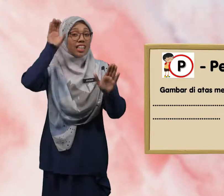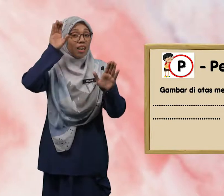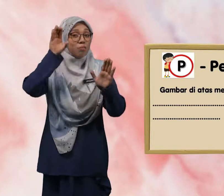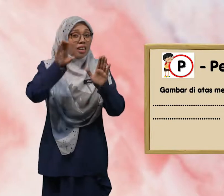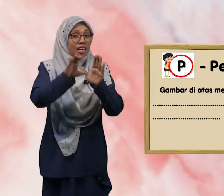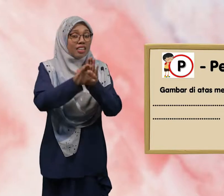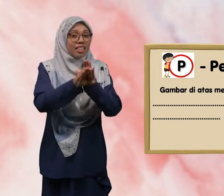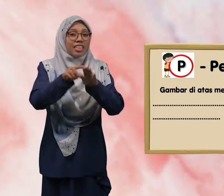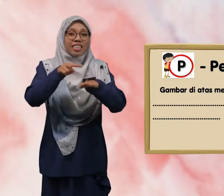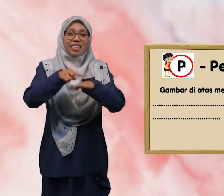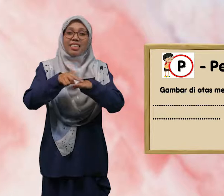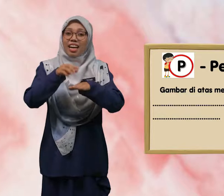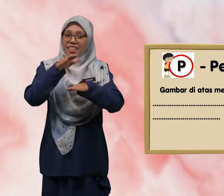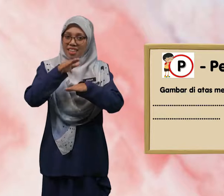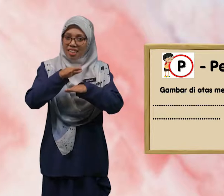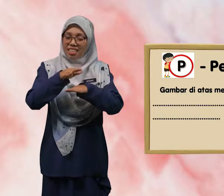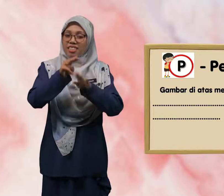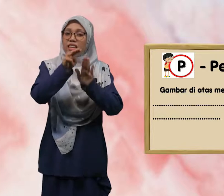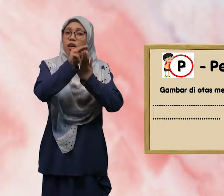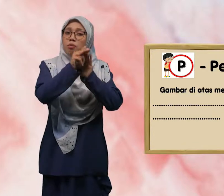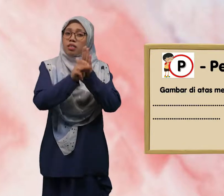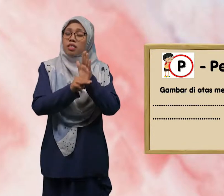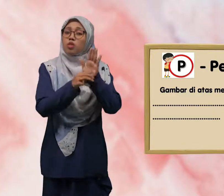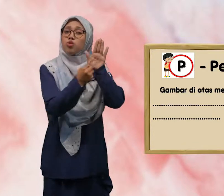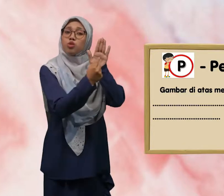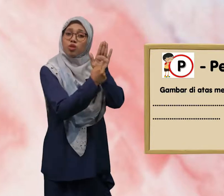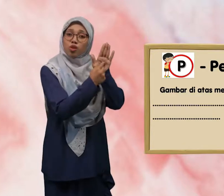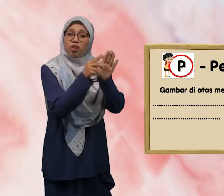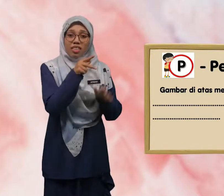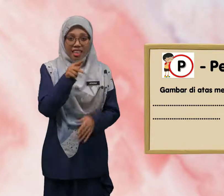gambar di atas menunjukkan